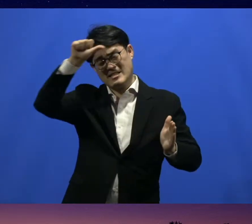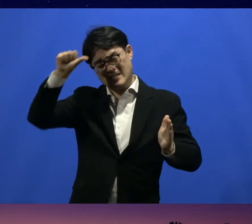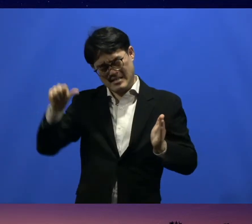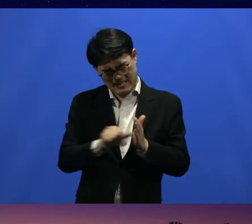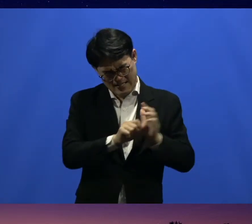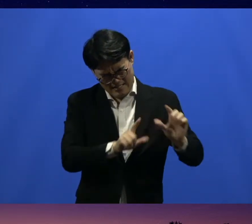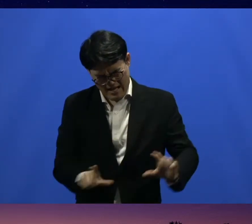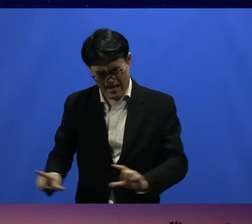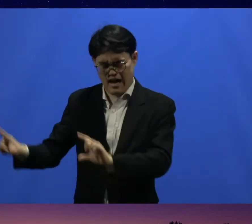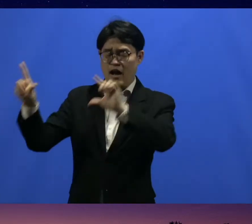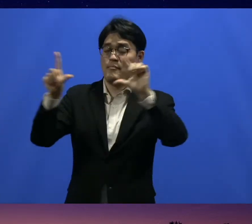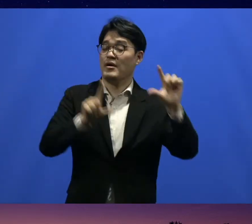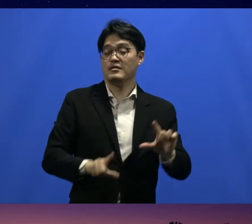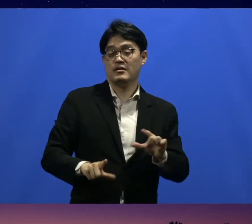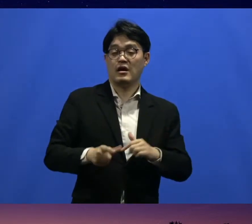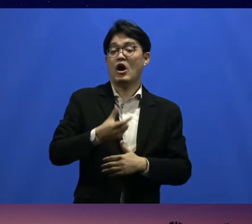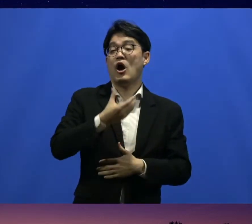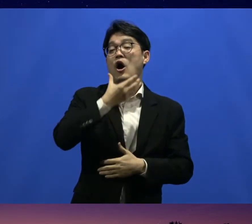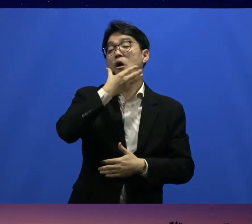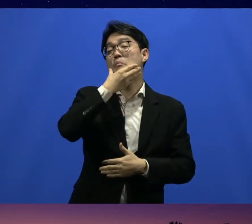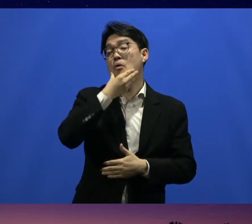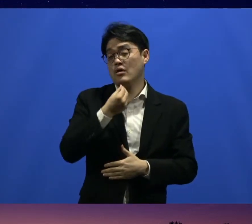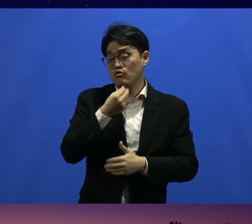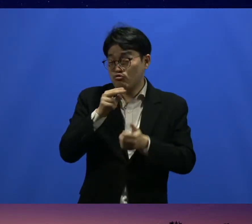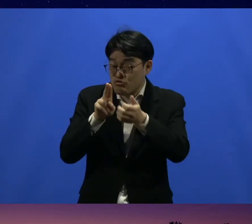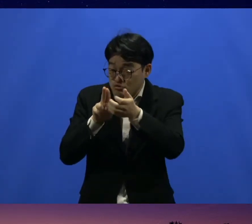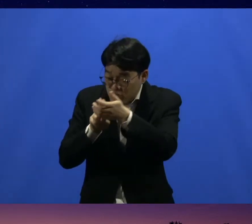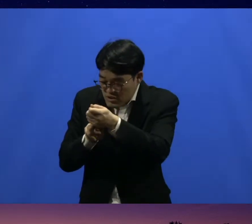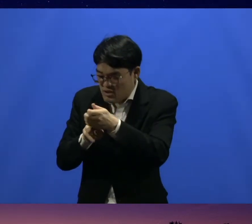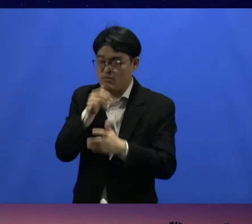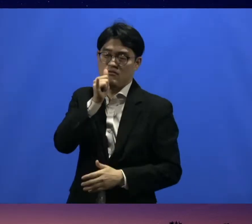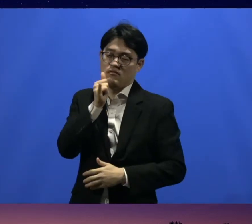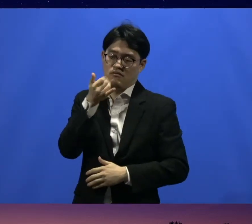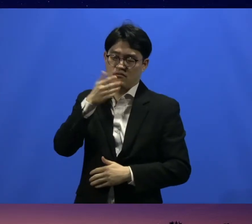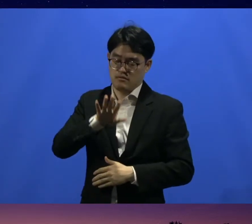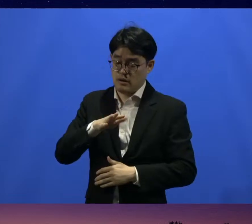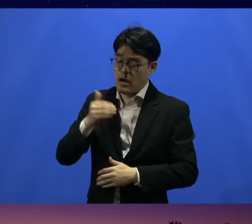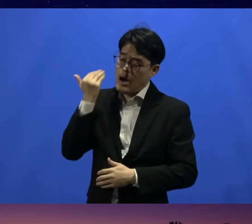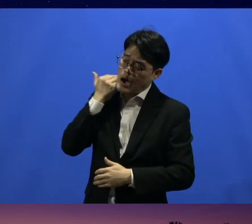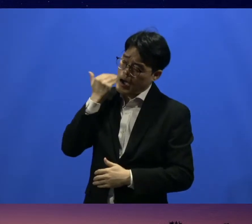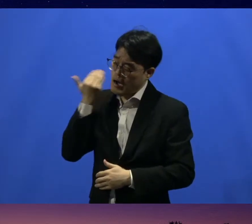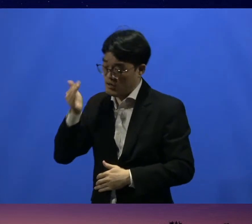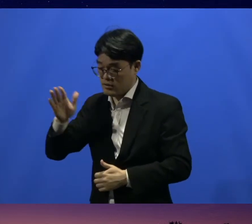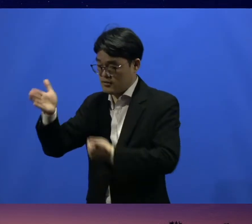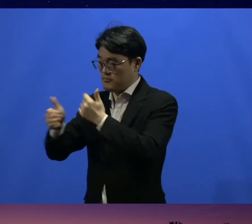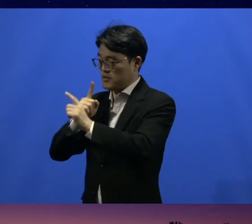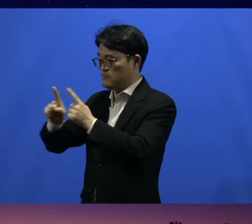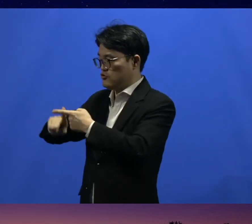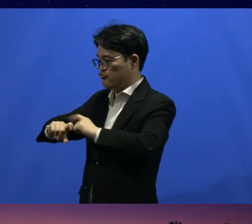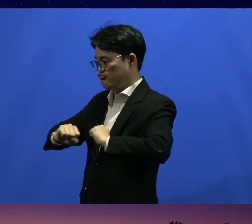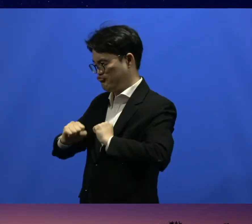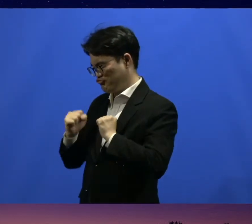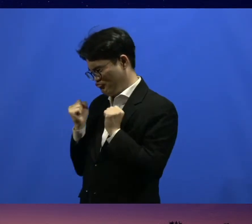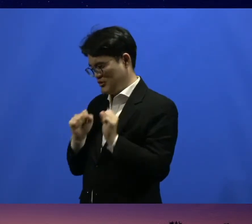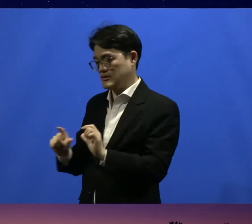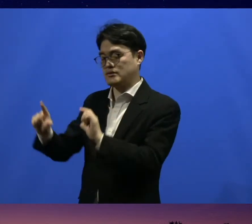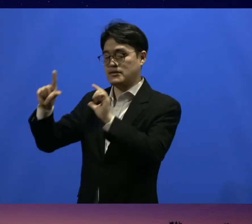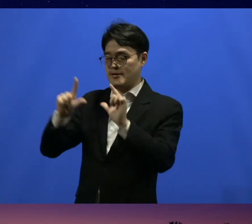이 복이 어디엔가 숨어 있어요. 그런데 우리가 보이지 않아요. 근데 우리가 말씀을 따라 살려고 할 때 때로는